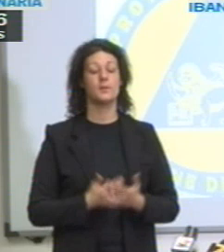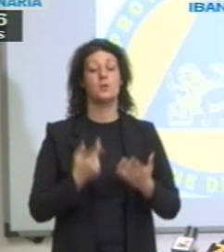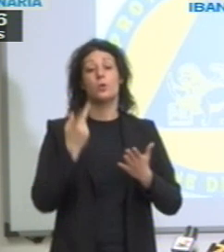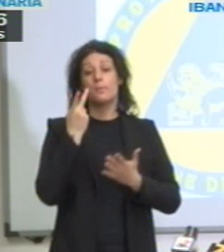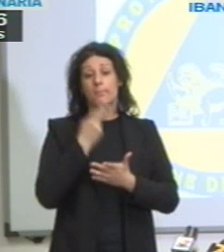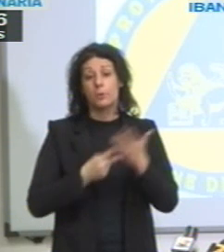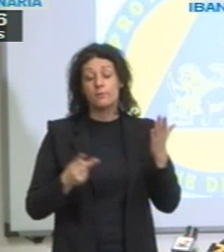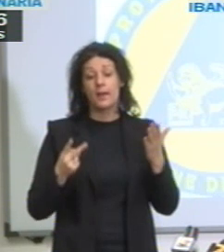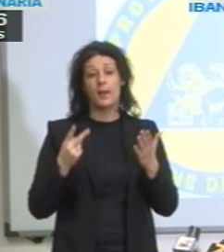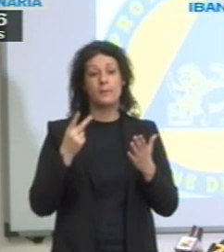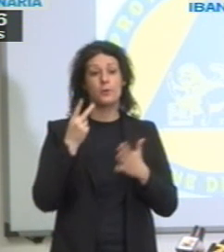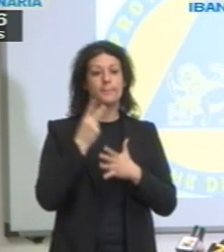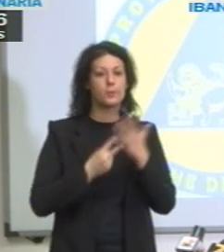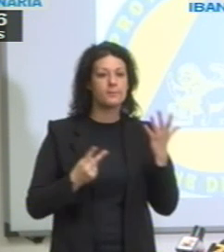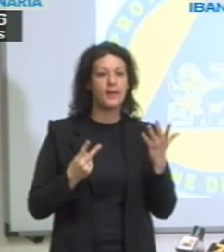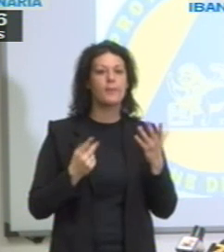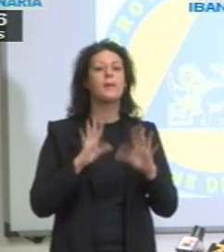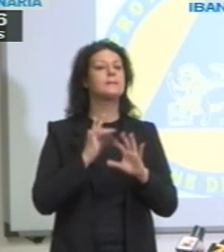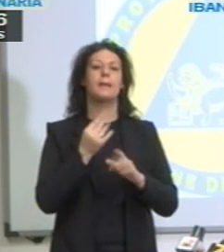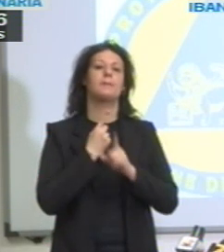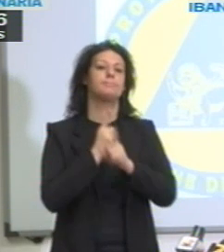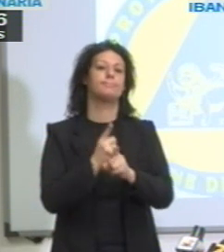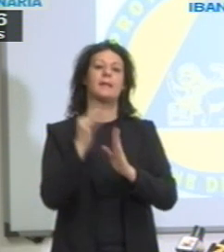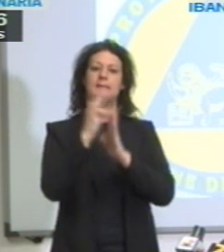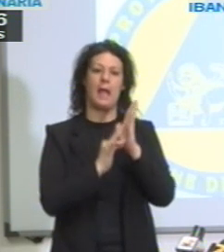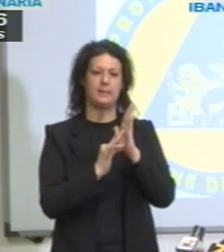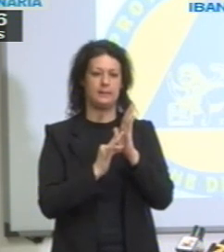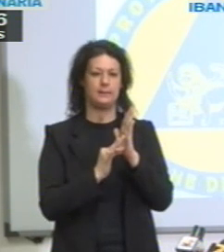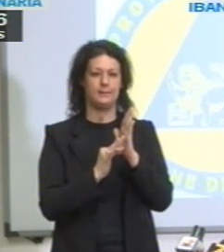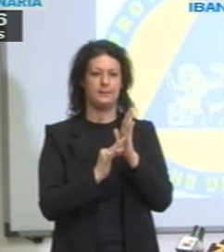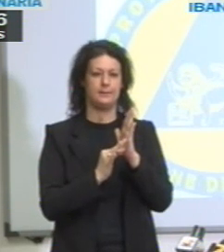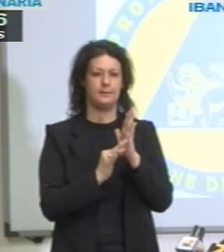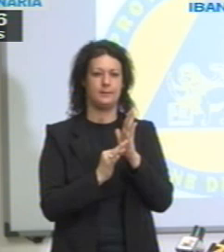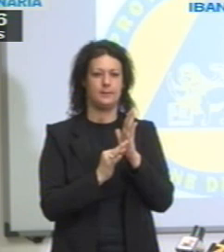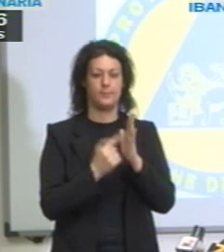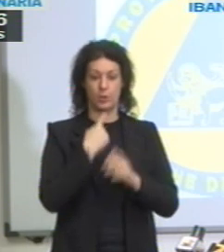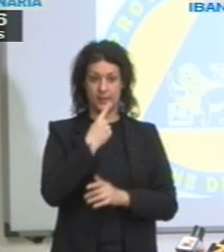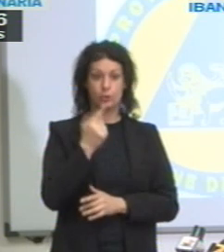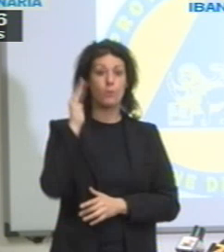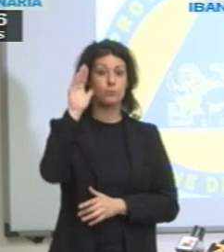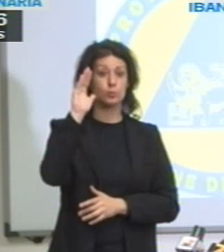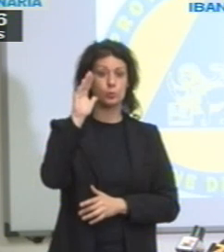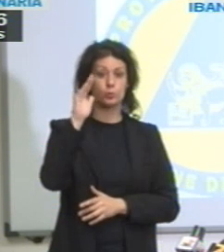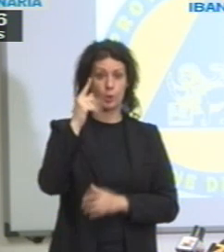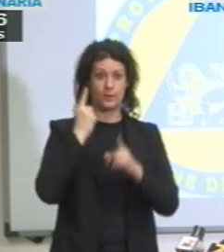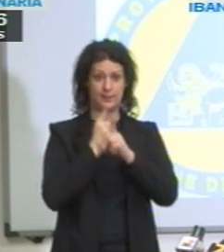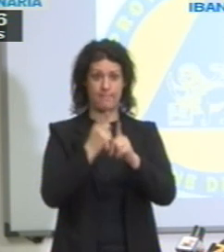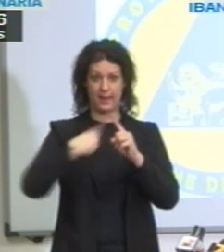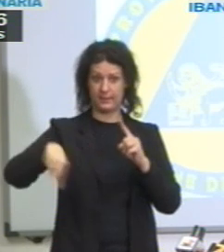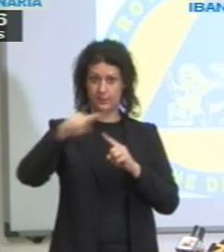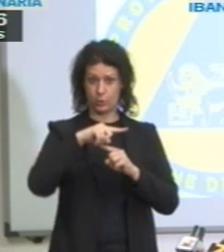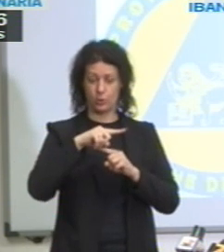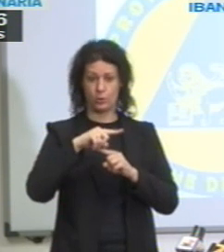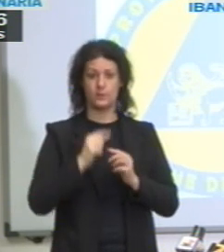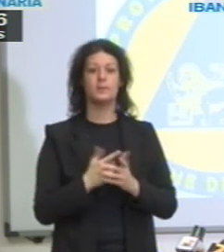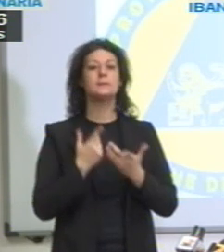riusciamo, anche in base ai dati, perché poi dico, il nostro futuro è nelle nostre mani, cioè se tutti ci comportiamo